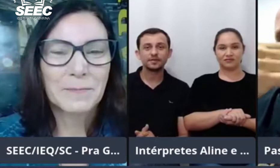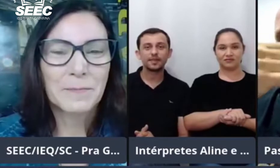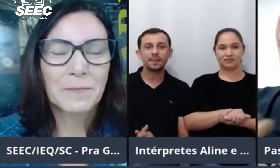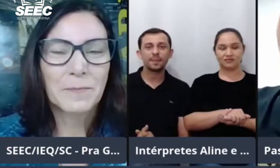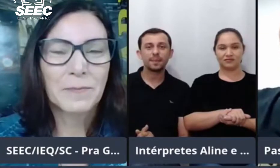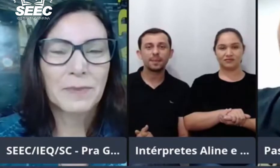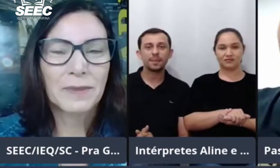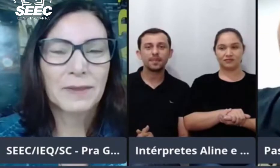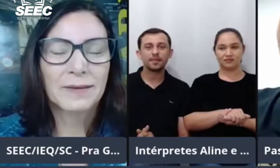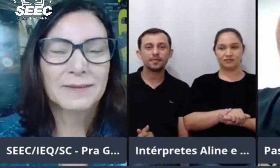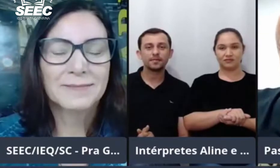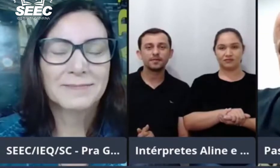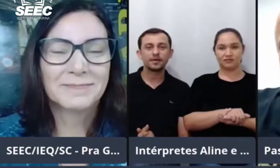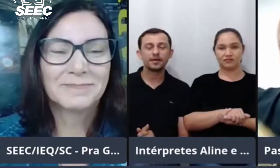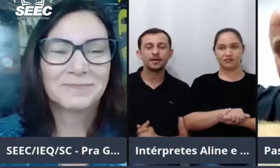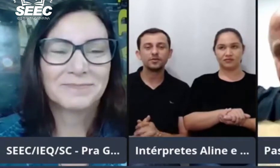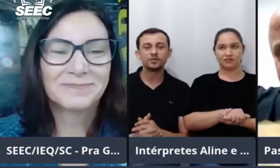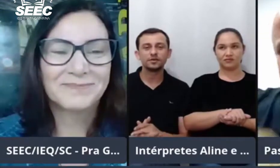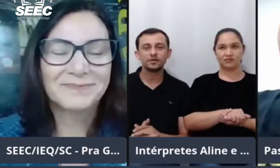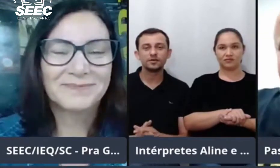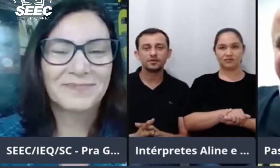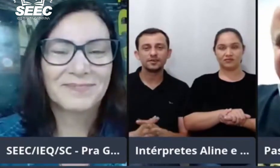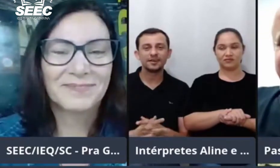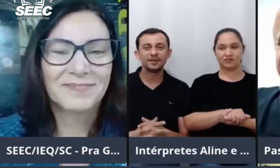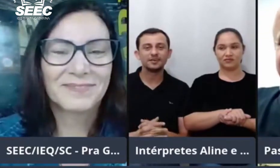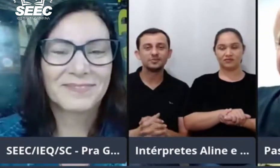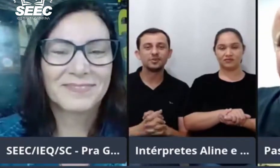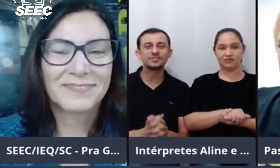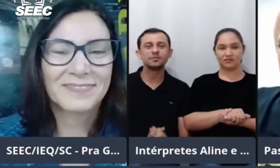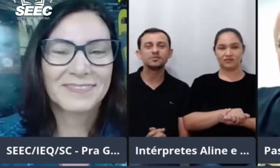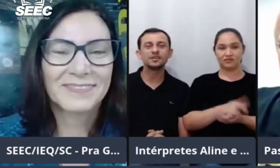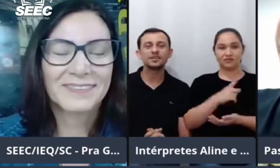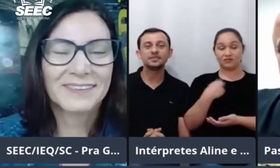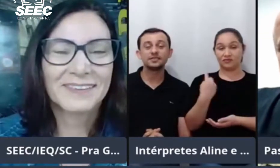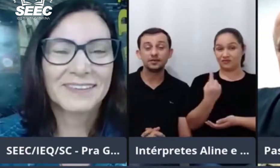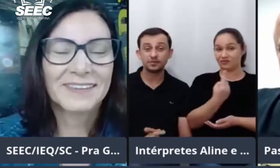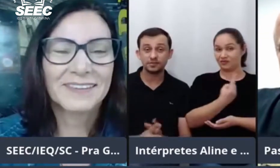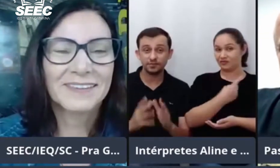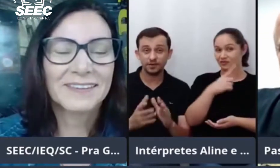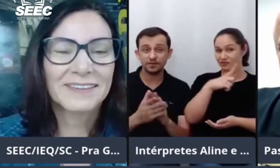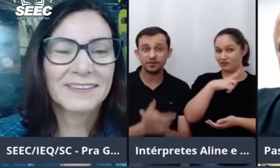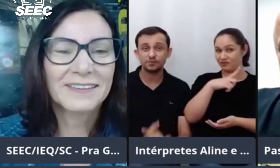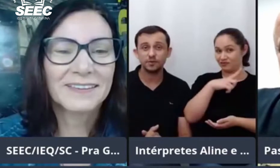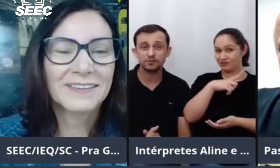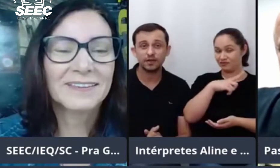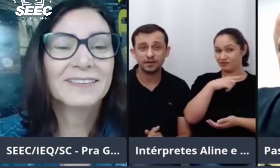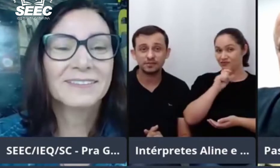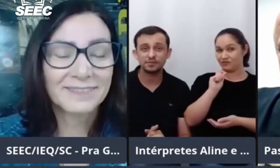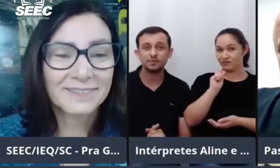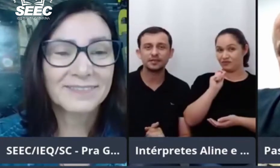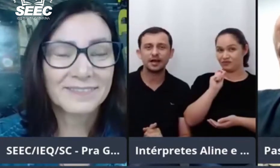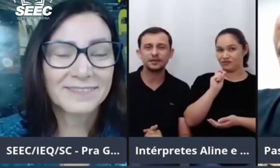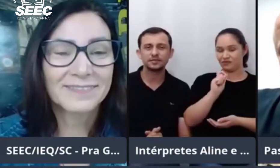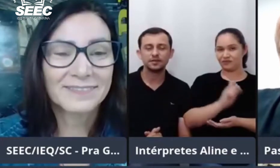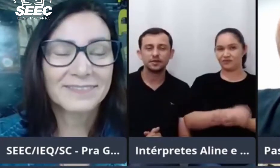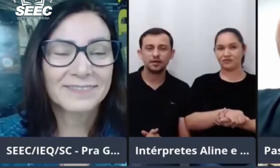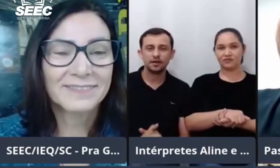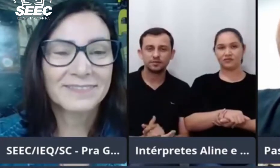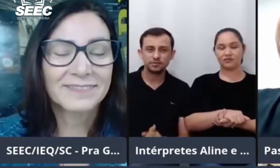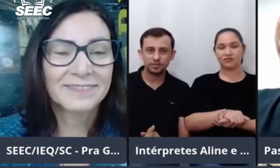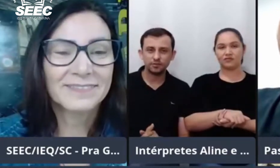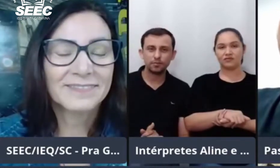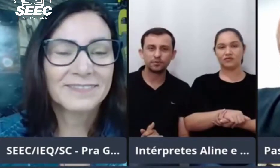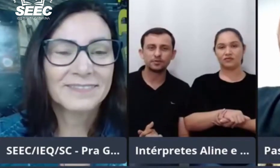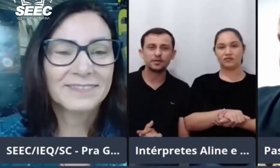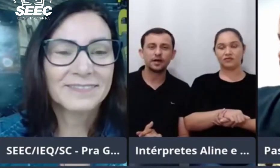quando... Não, perdão, professor, pode ir. Nós temos aqui, então, assim, falando a respeito da acessibilidade,